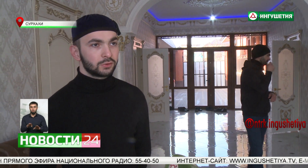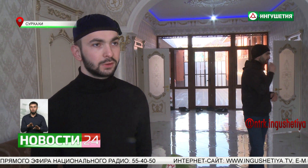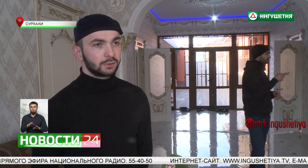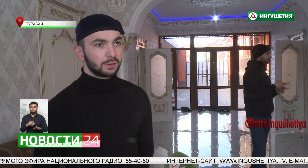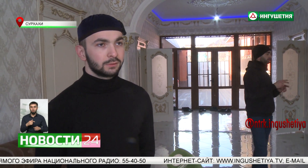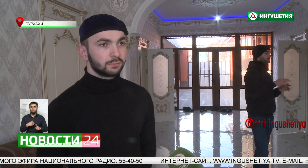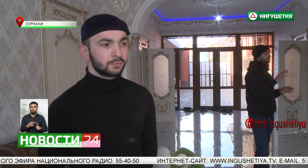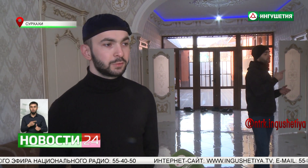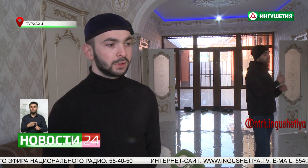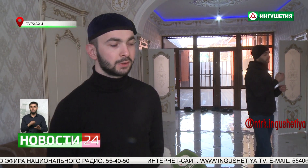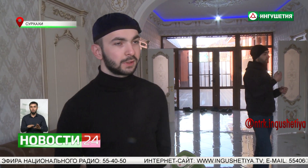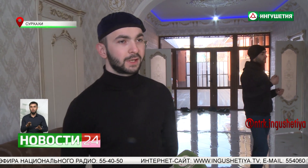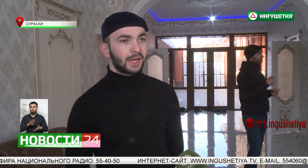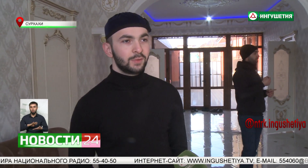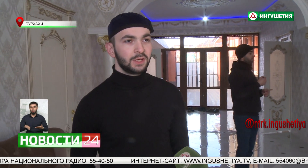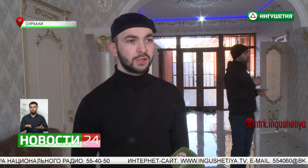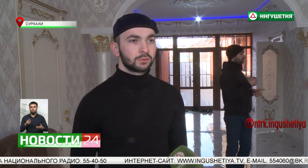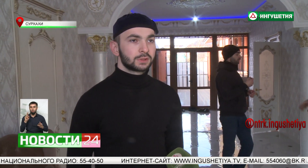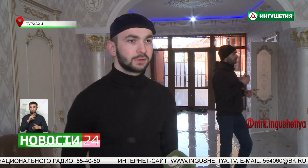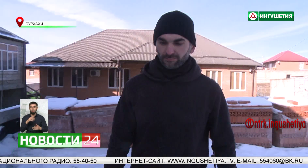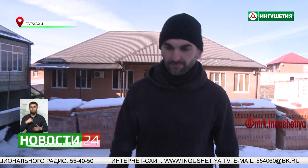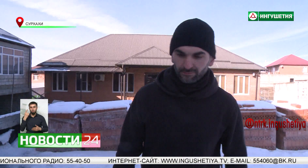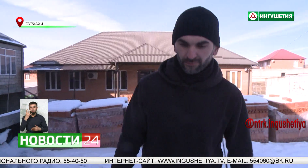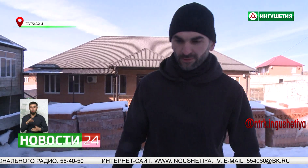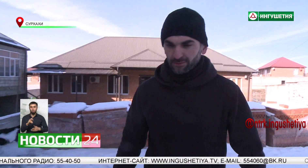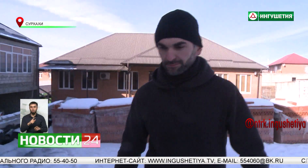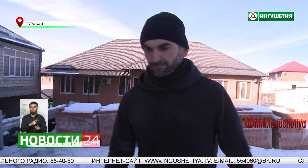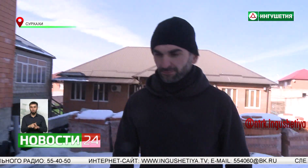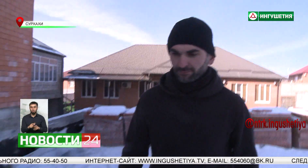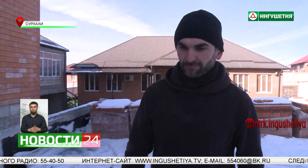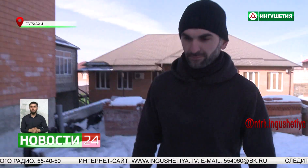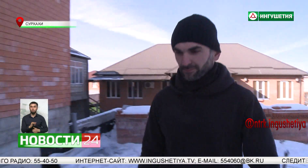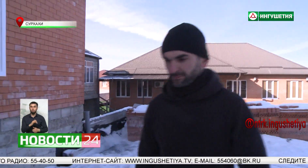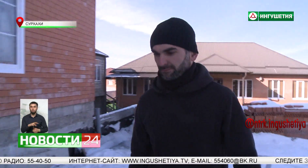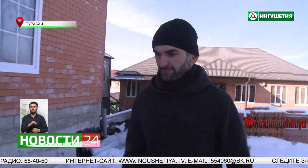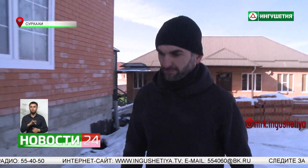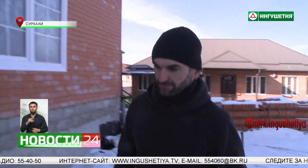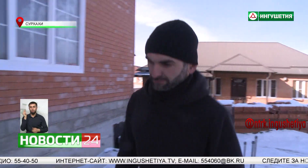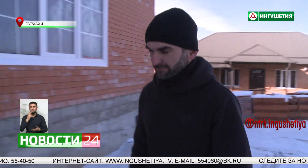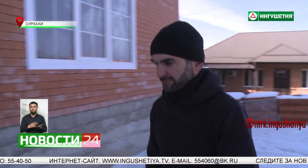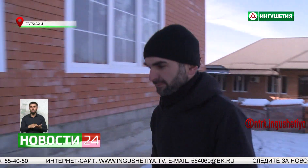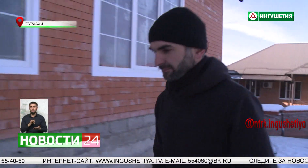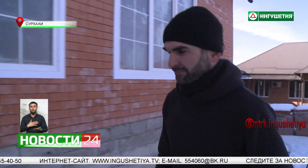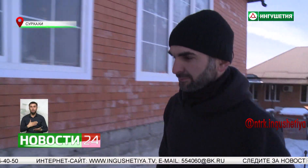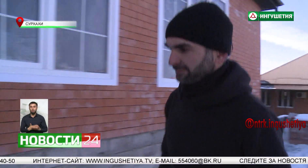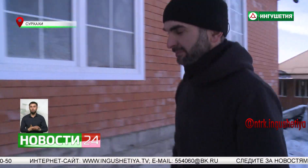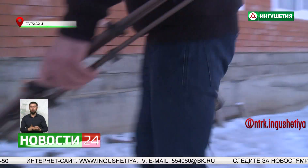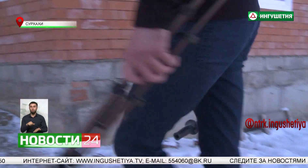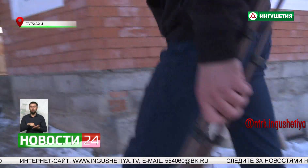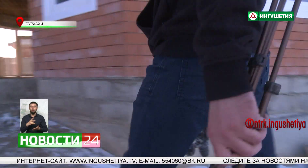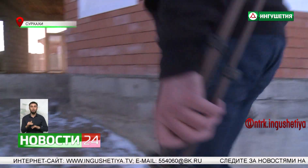да хочу уже вообще как хамен или хвост. Кроме того, Ислам Албогачиев изучает Коран и активно выступает